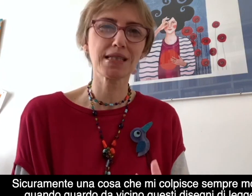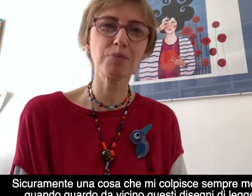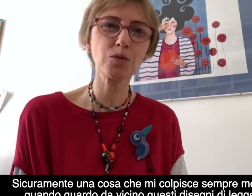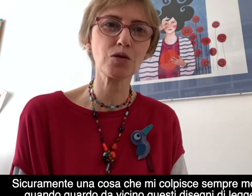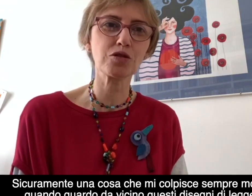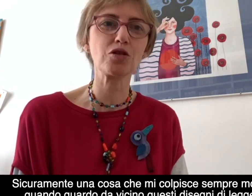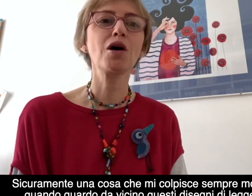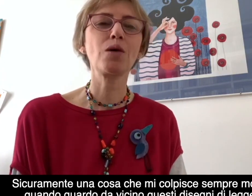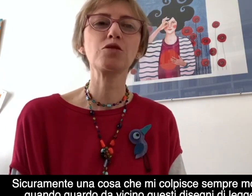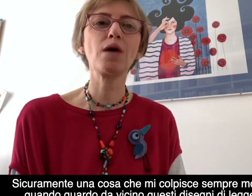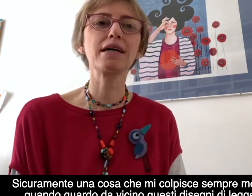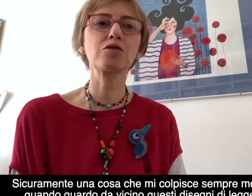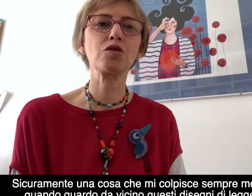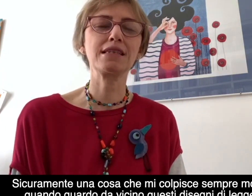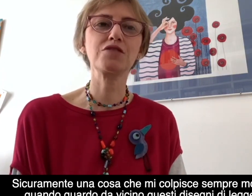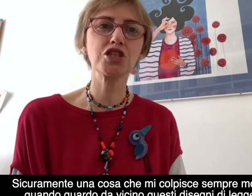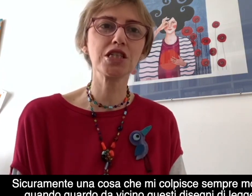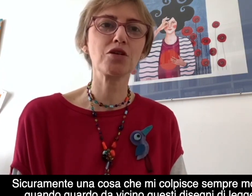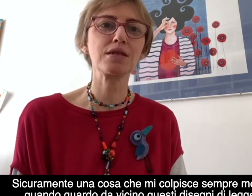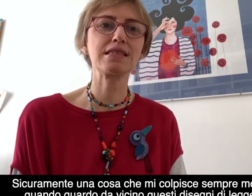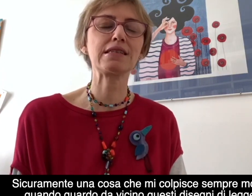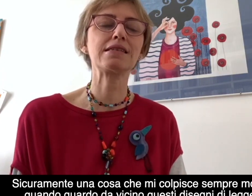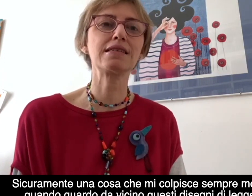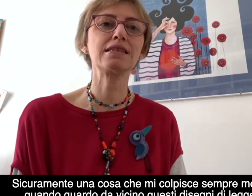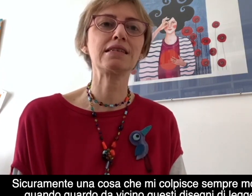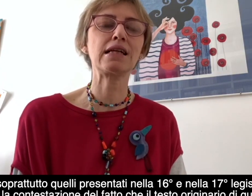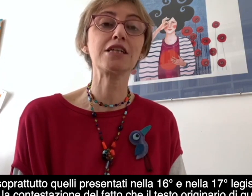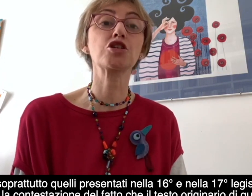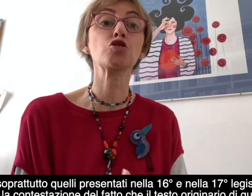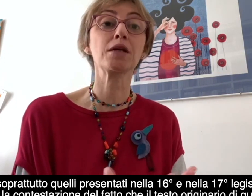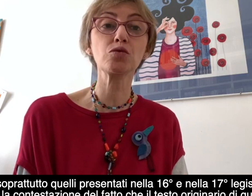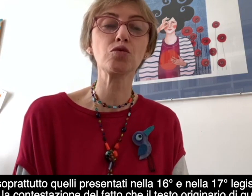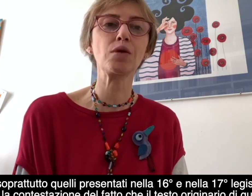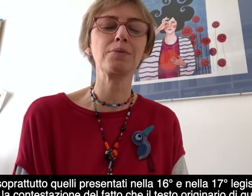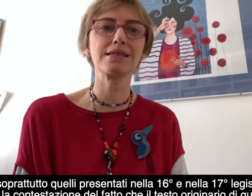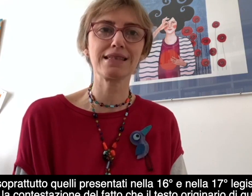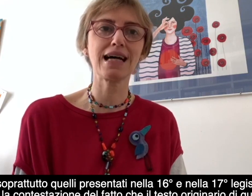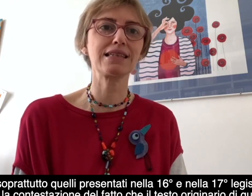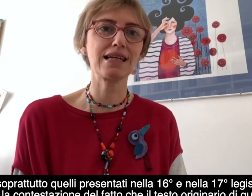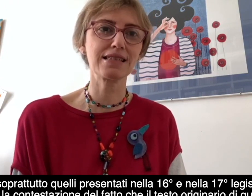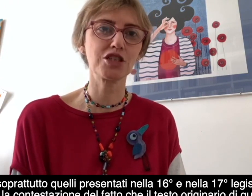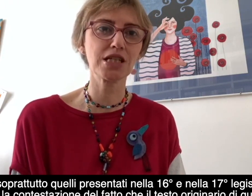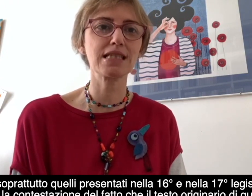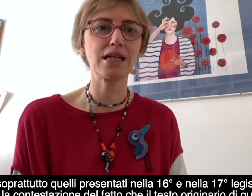molto quando guardo da vicino questi disegni di legge soprattutto quelli presentati nella sedicesima e nella